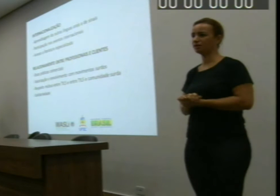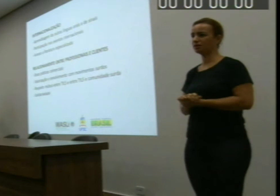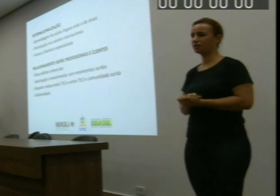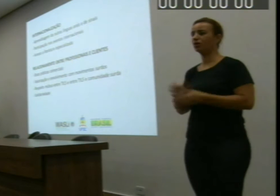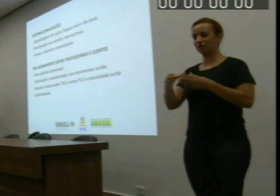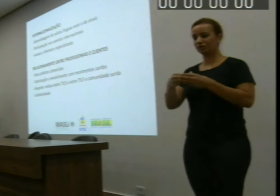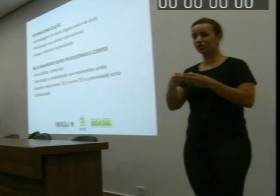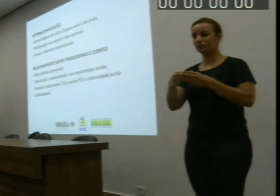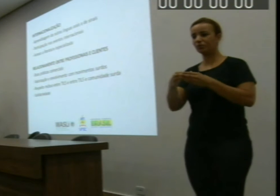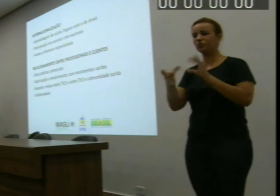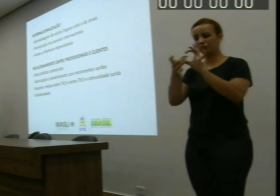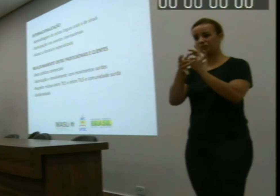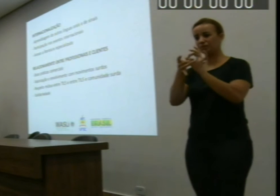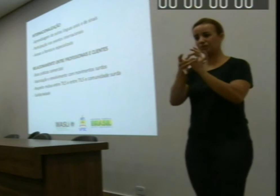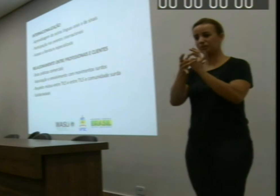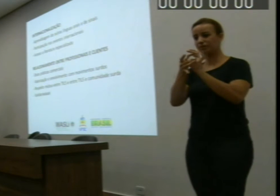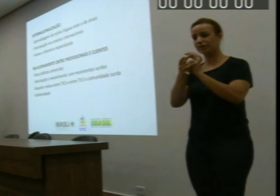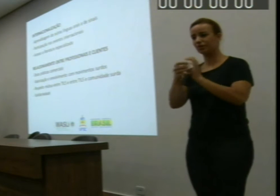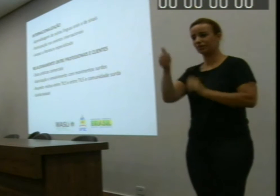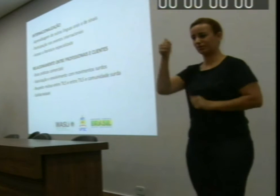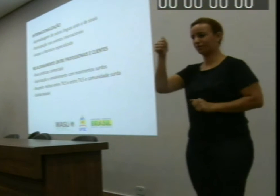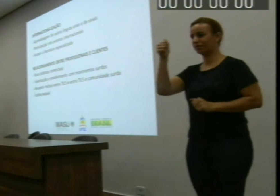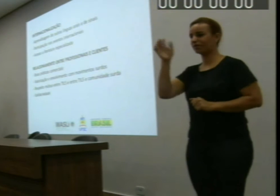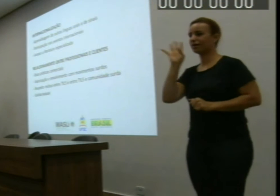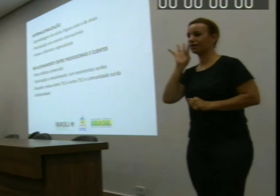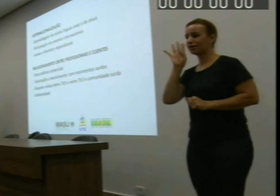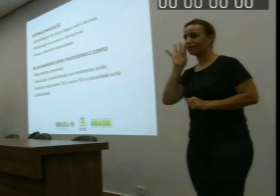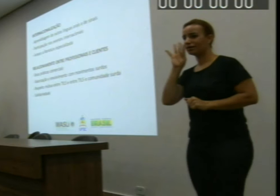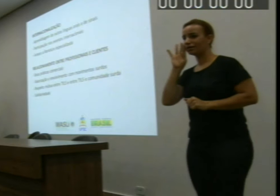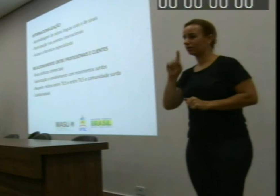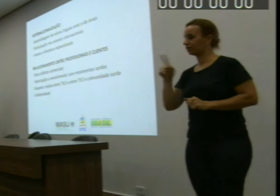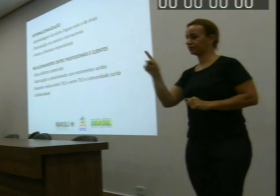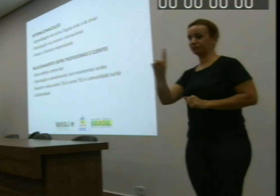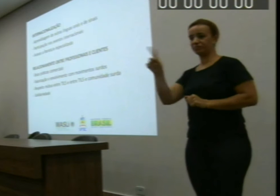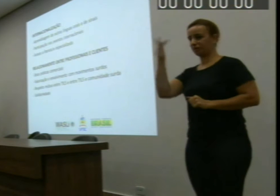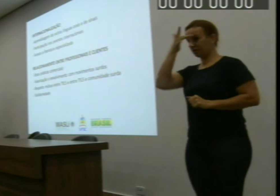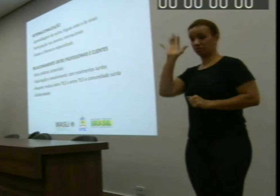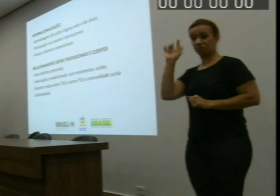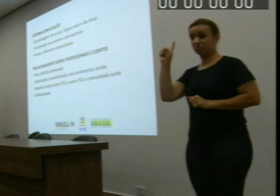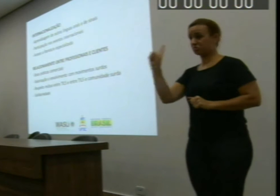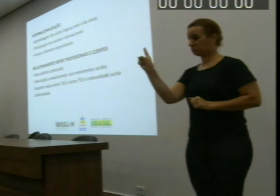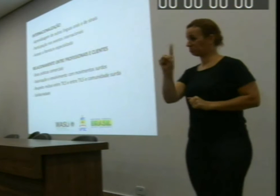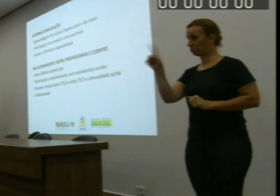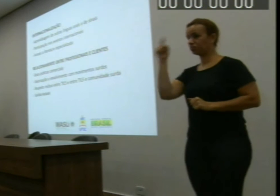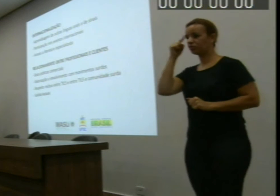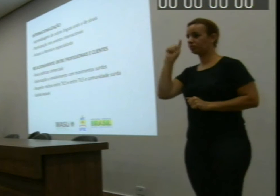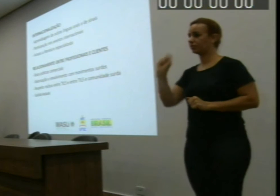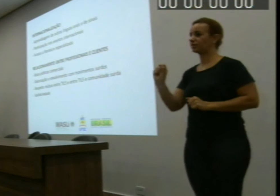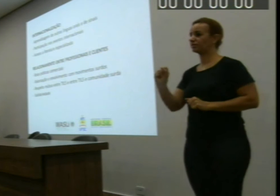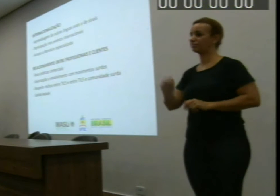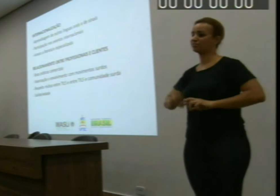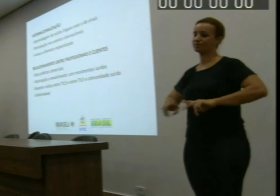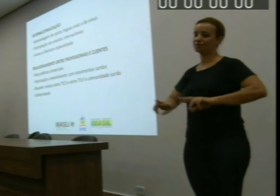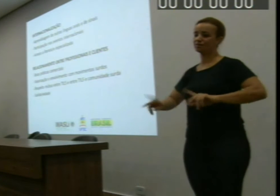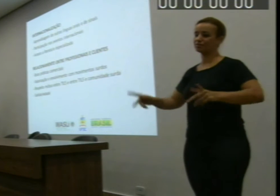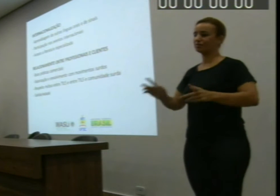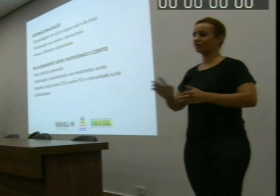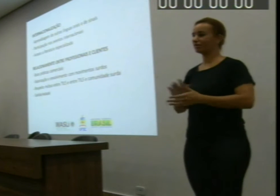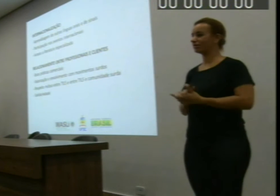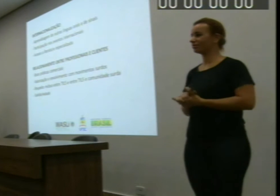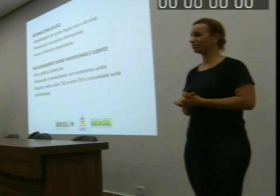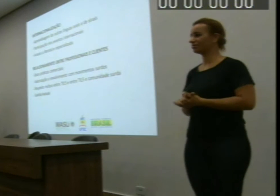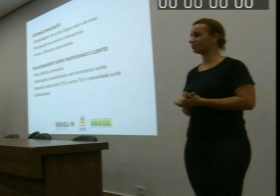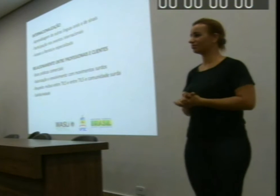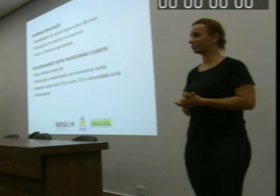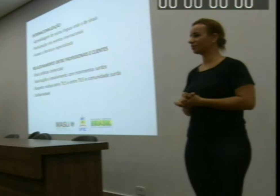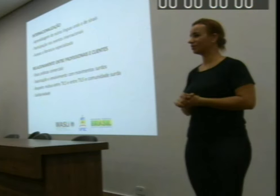ainda bem que a gente tem eles aqui para nos salvar e nos dizer pelo contrário a o pensamento principal é que confusão né tem estão lá interpretando vem